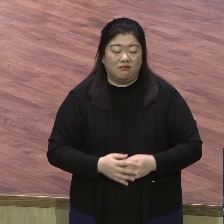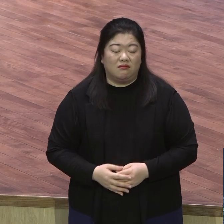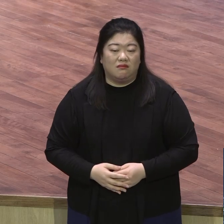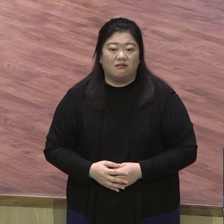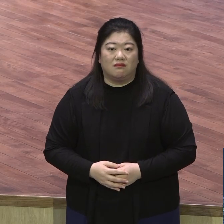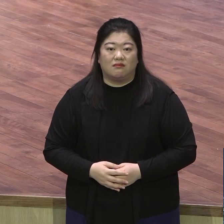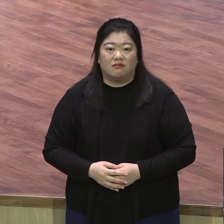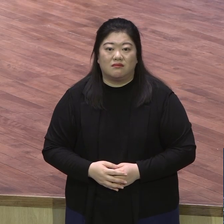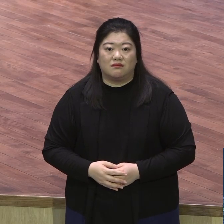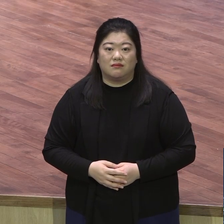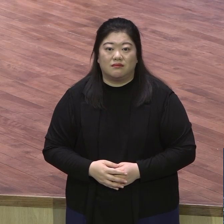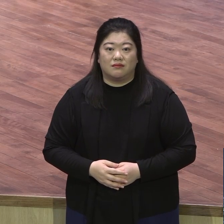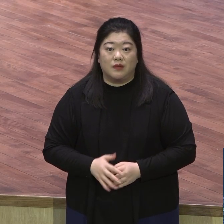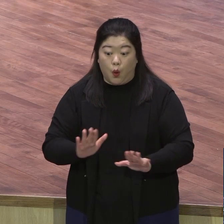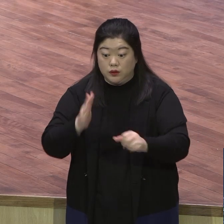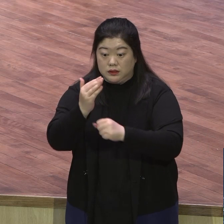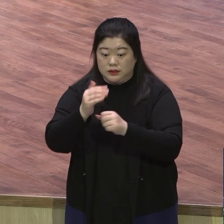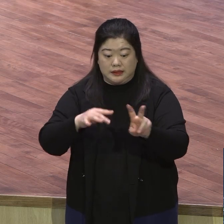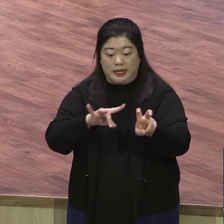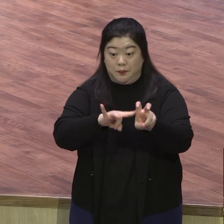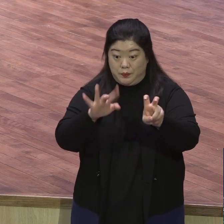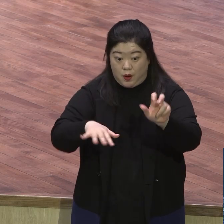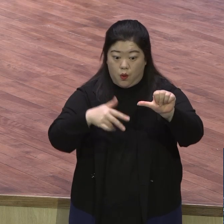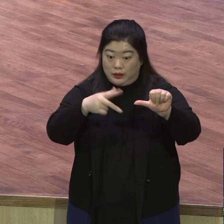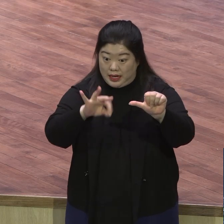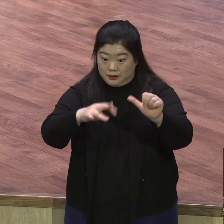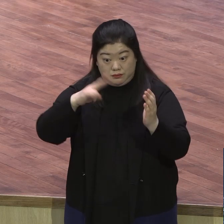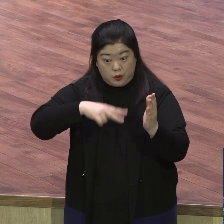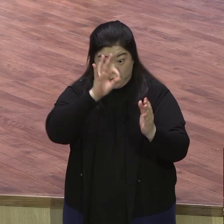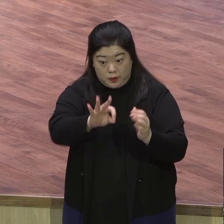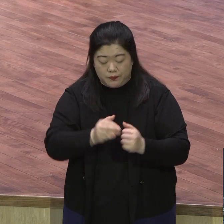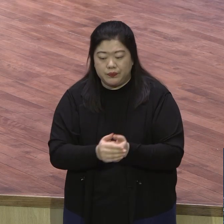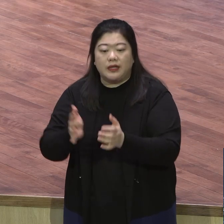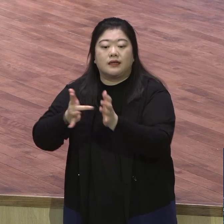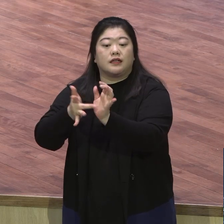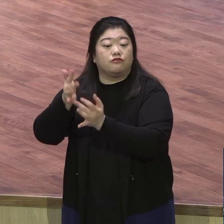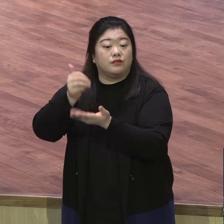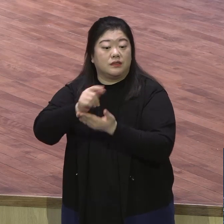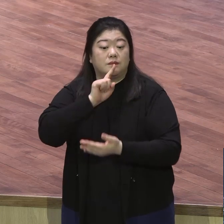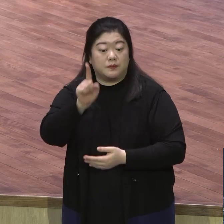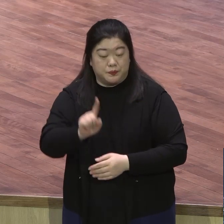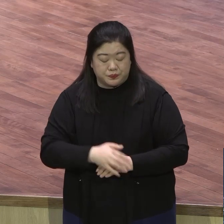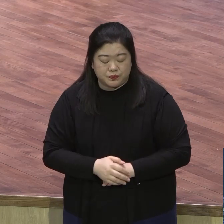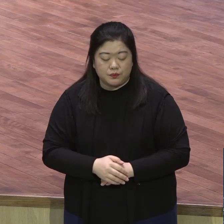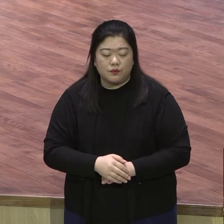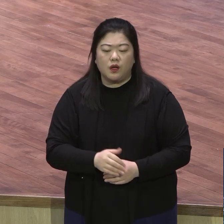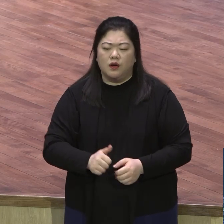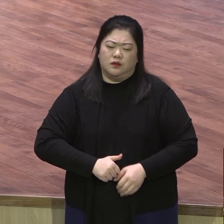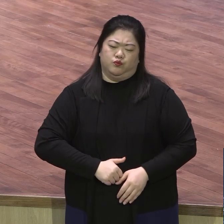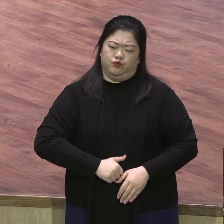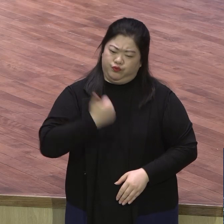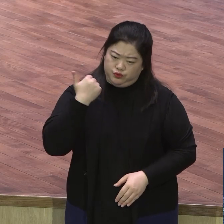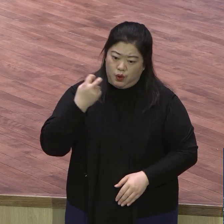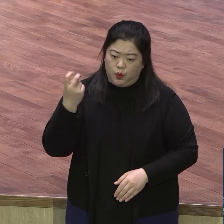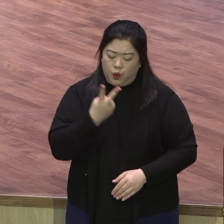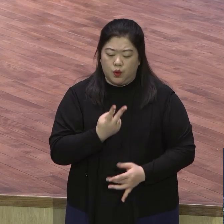본문 23조로 24절에 오면 예수님께서는 독특하게 이런 분노와 불화의 문제를